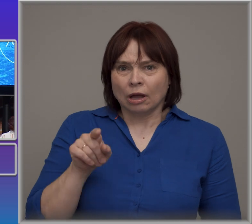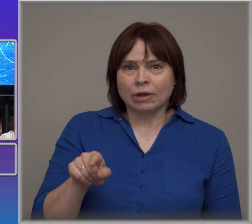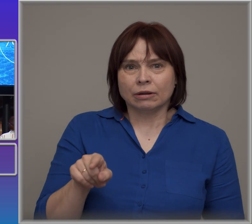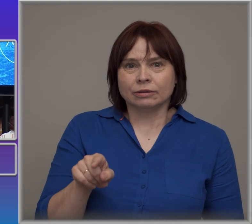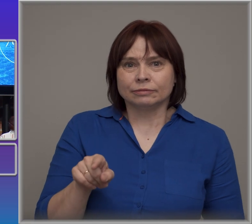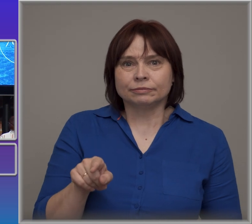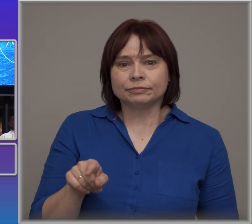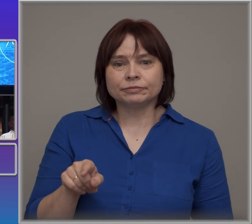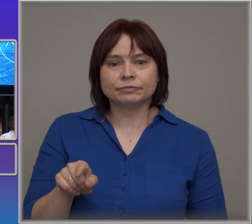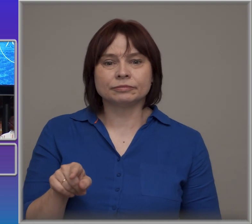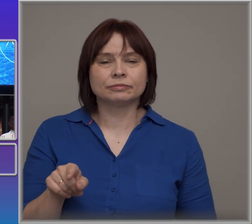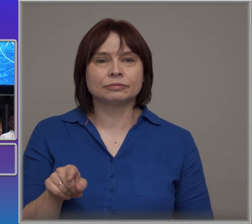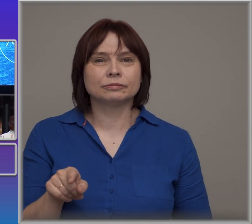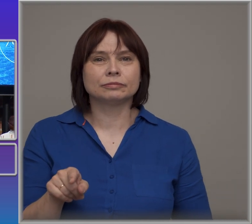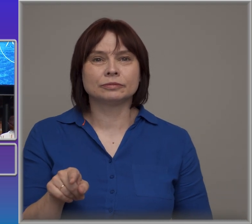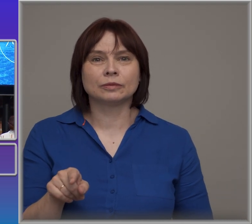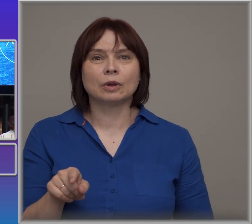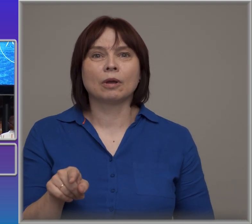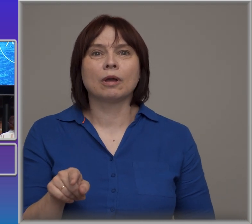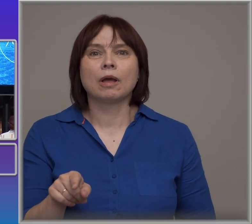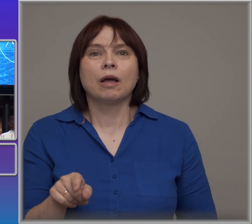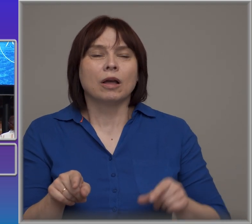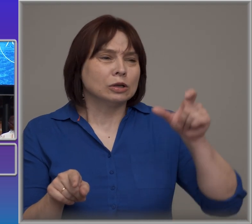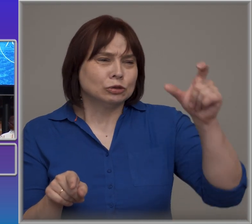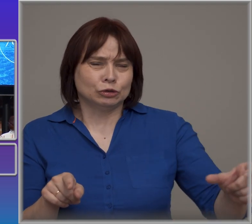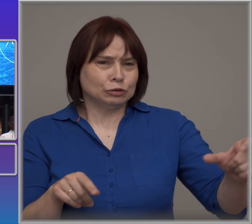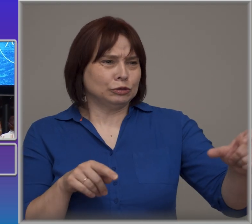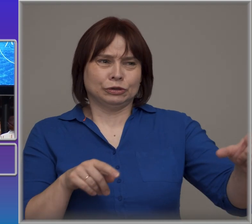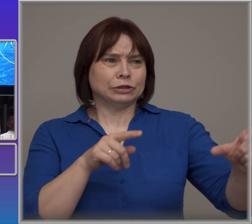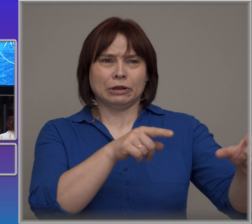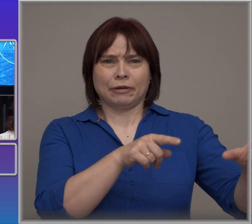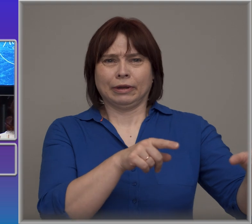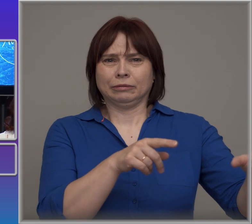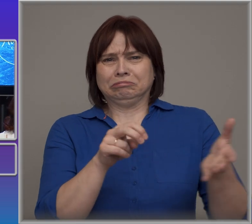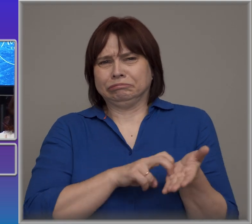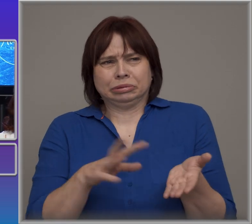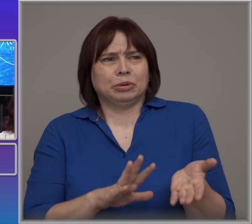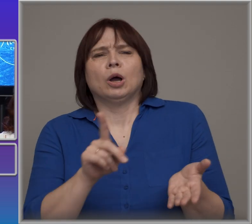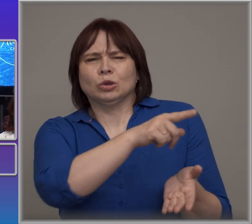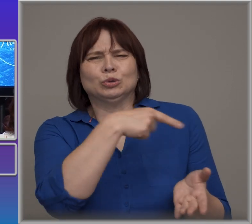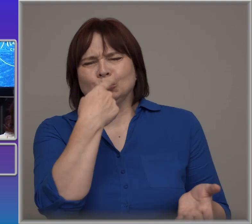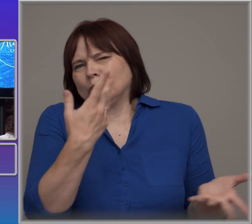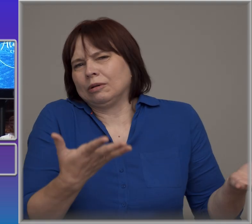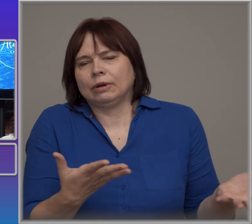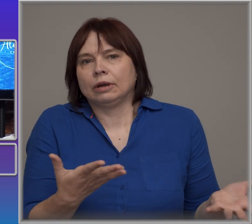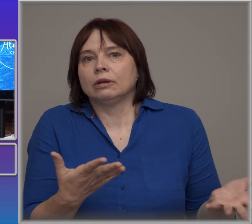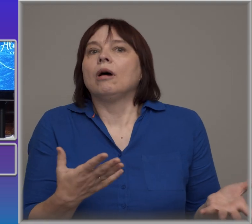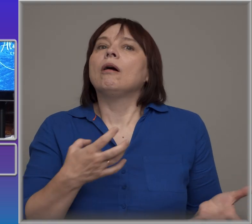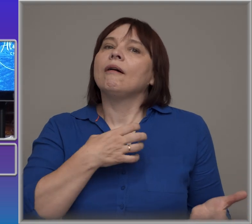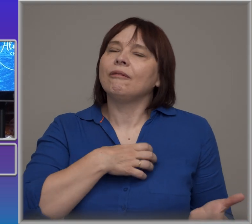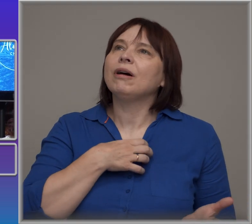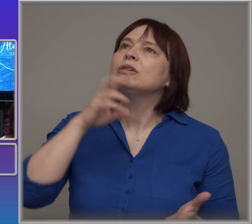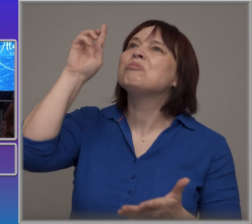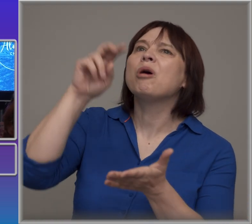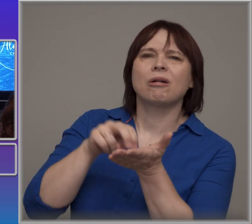Иову, он не был так страшен Иову, как сам бы говорил бы, если Бог. И поэтому он, обращаясь к Иову, говорит,